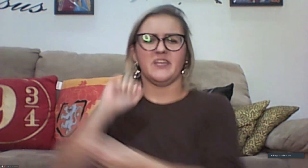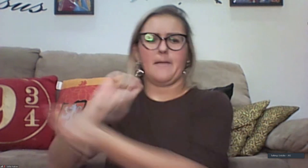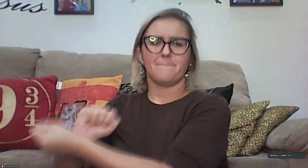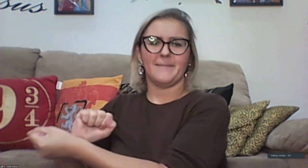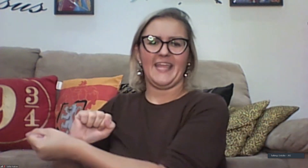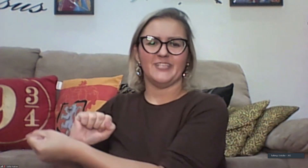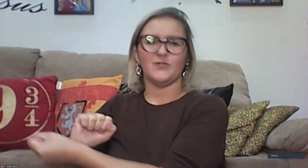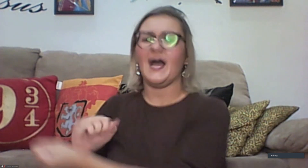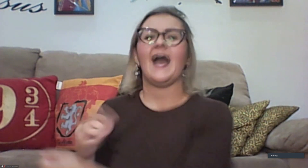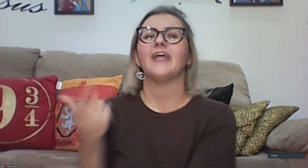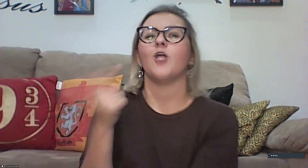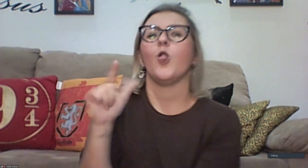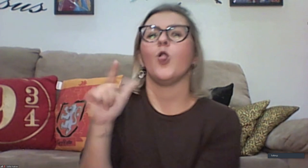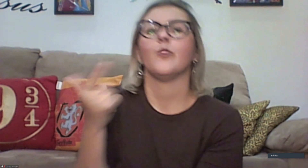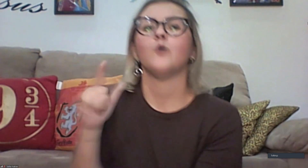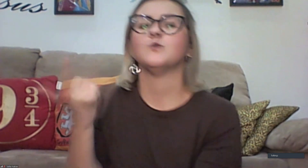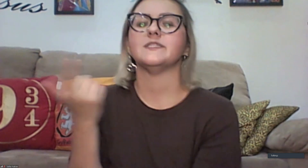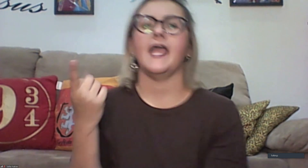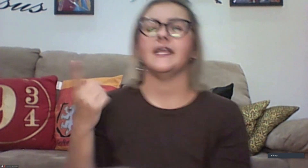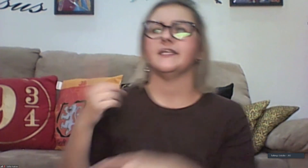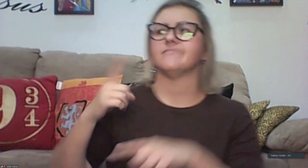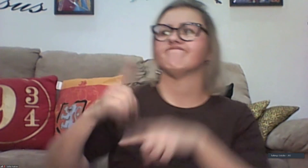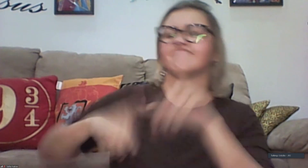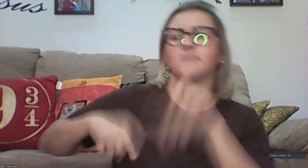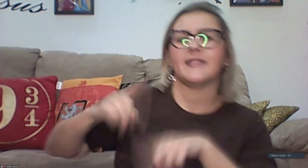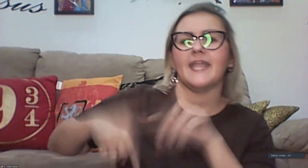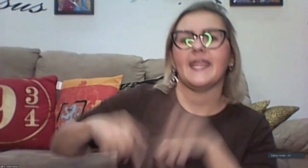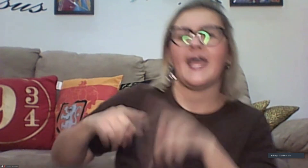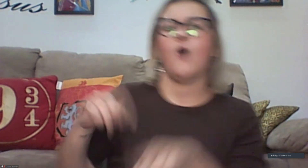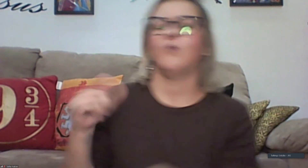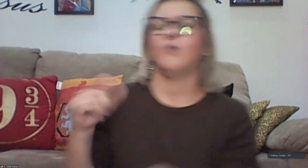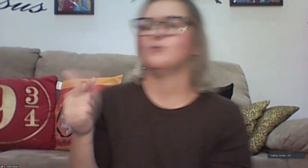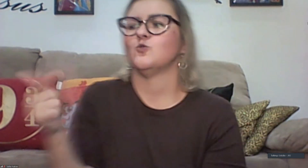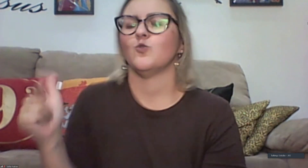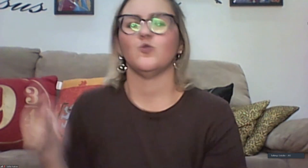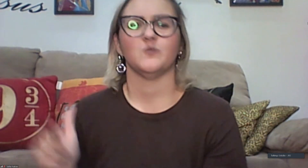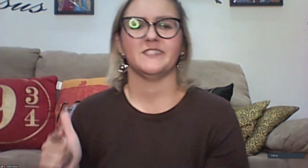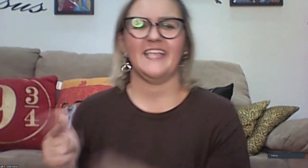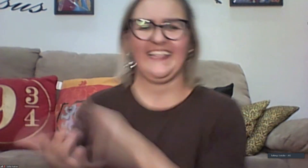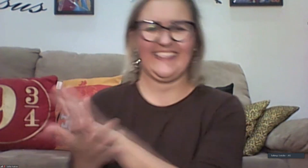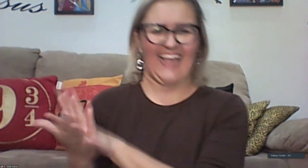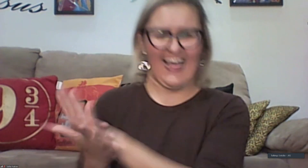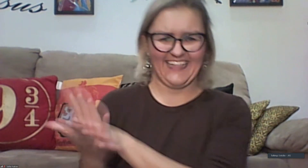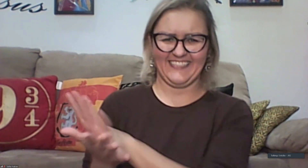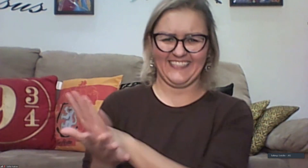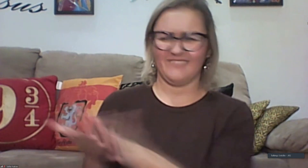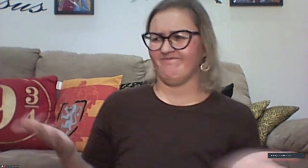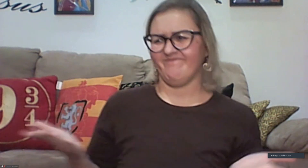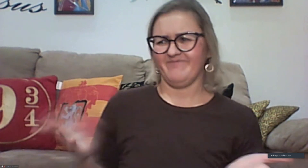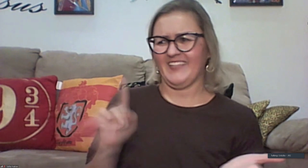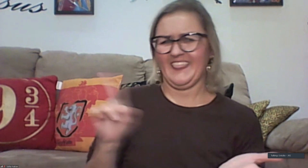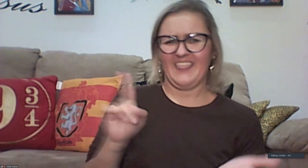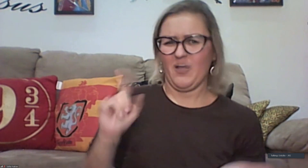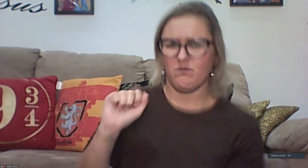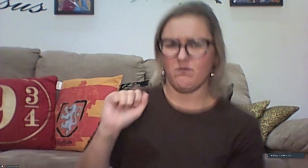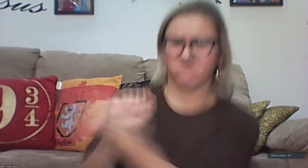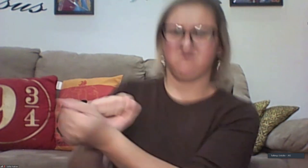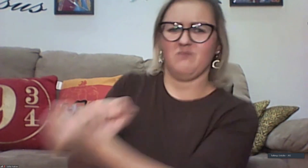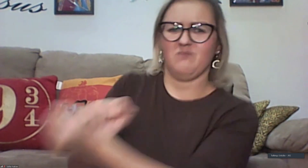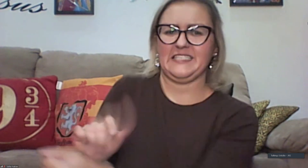parado, sabe, sem atividade, sem material, só explicando a questão de conceito. Isso tem que